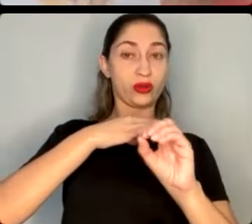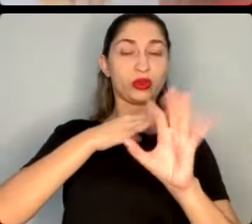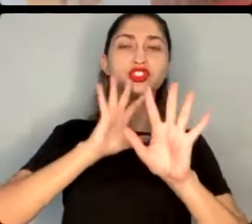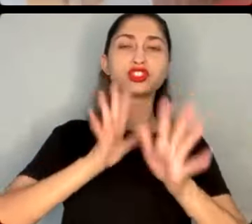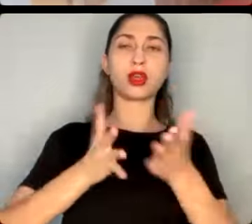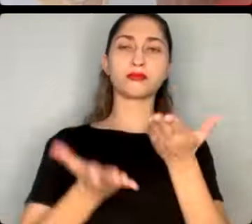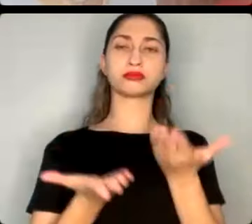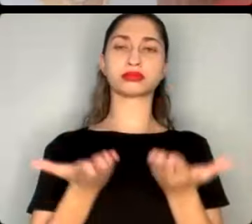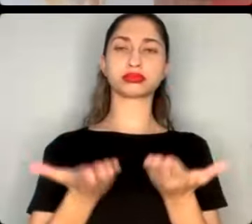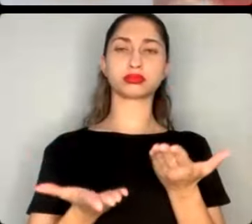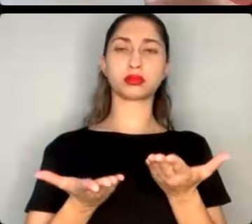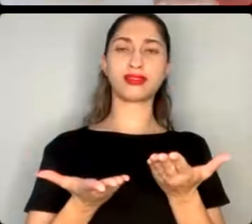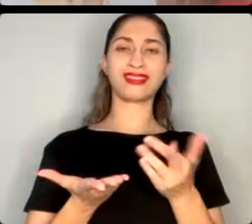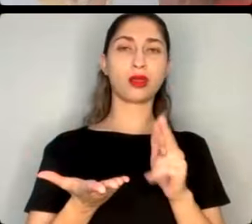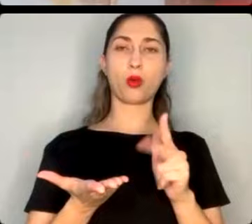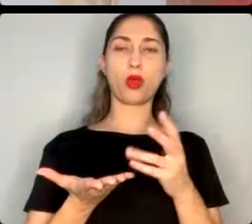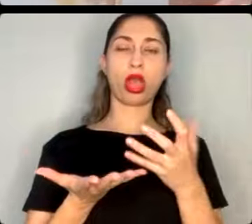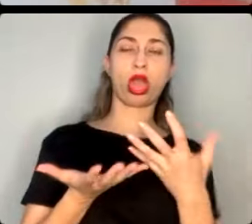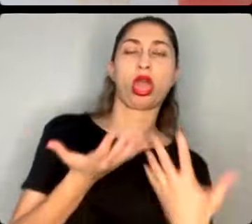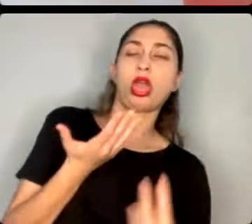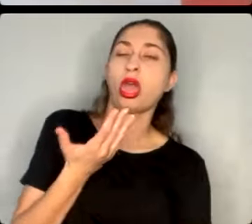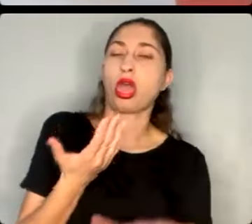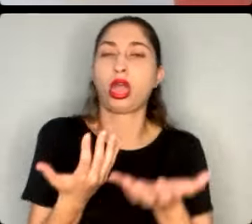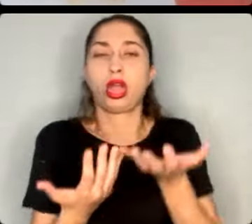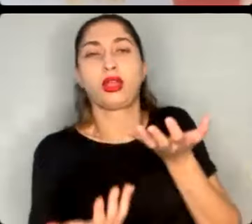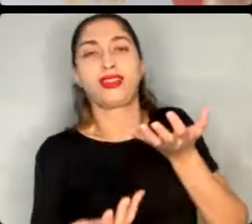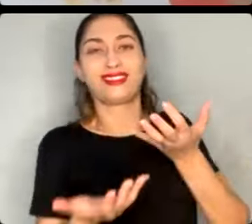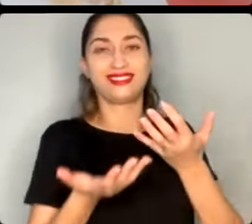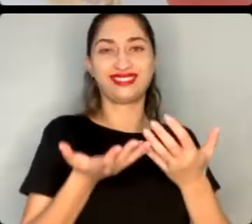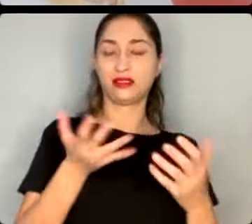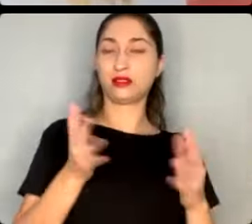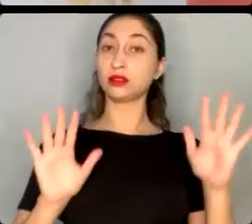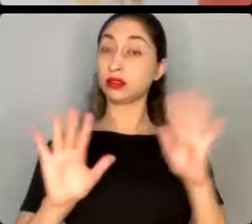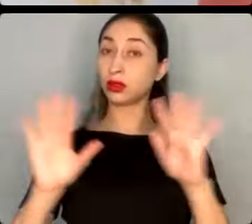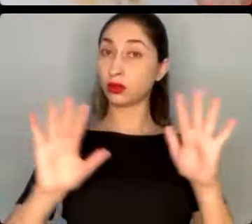que desmonta, que perde altura, né? Então, toda